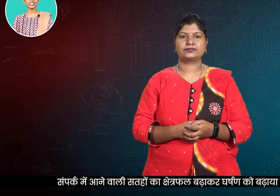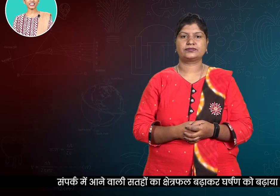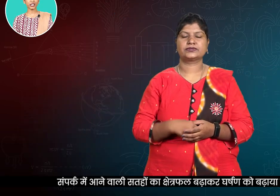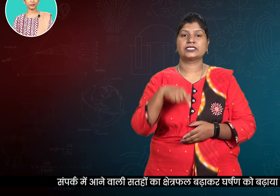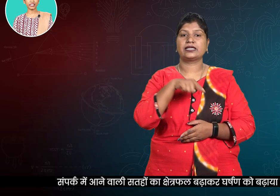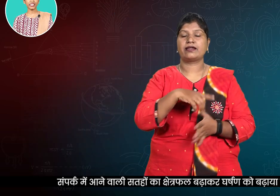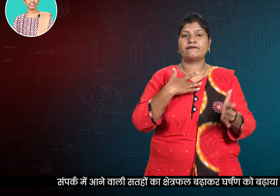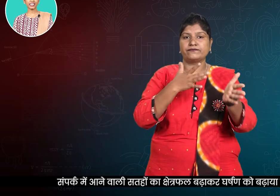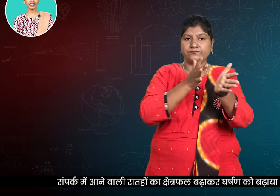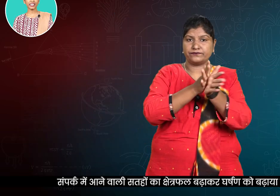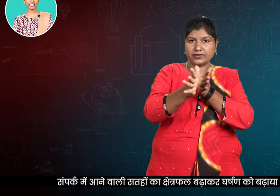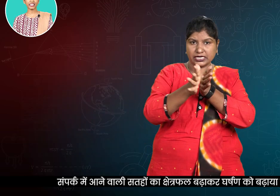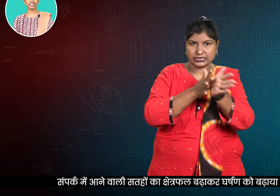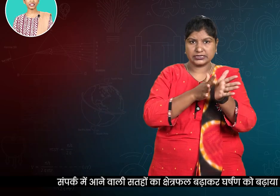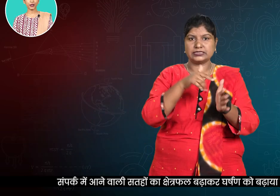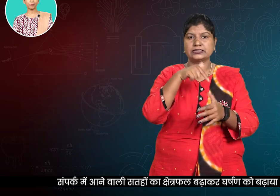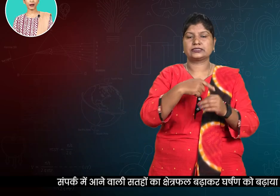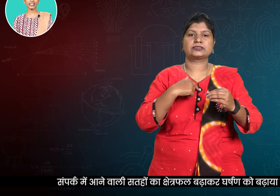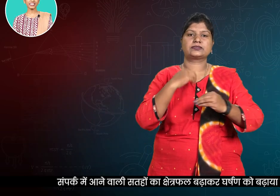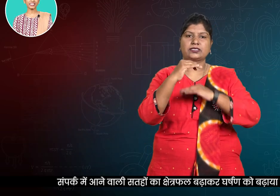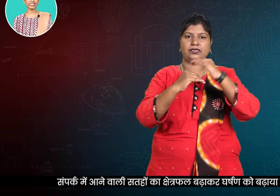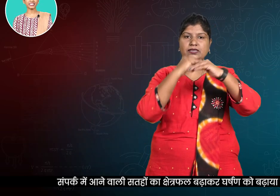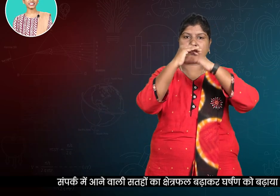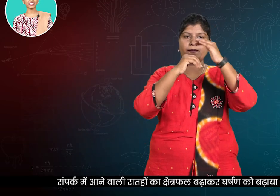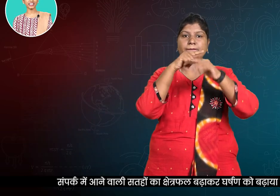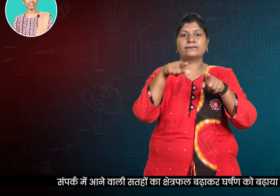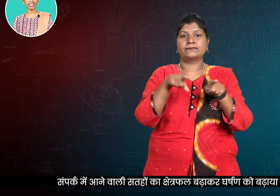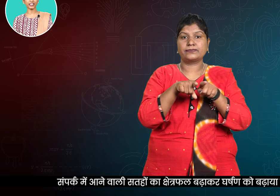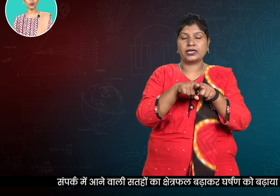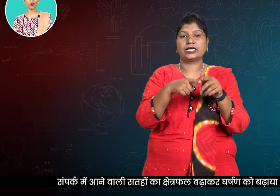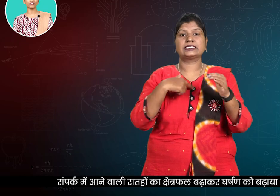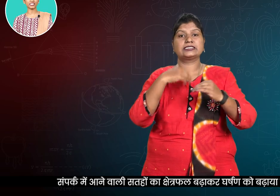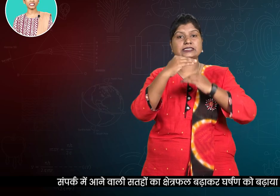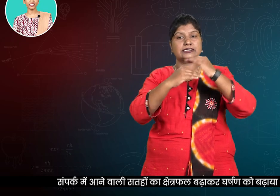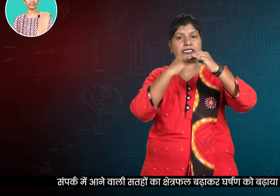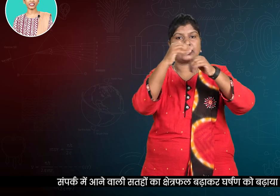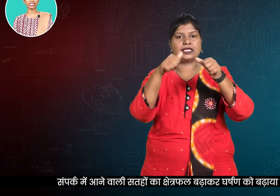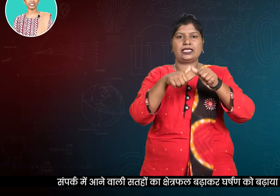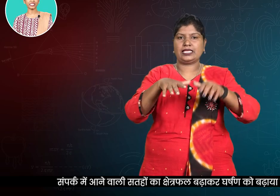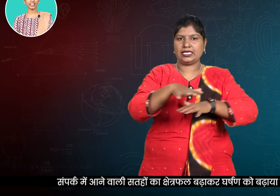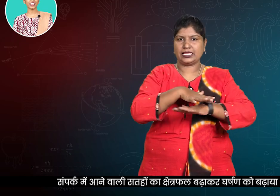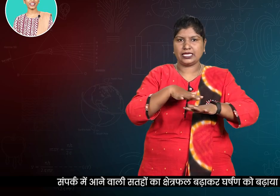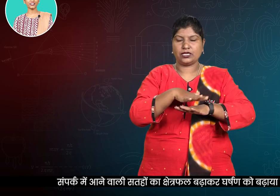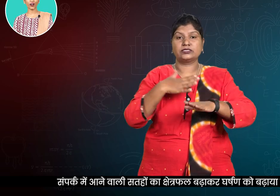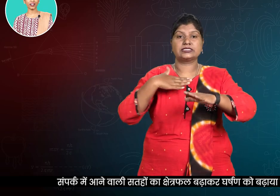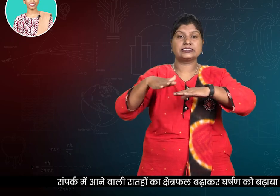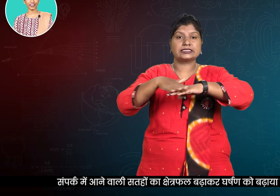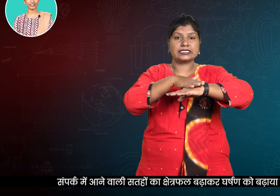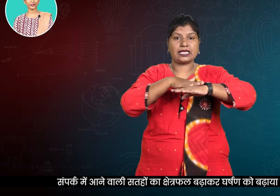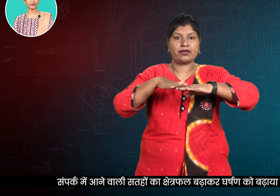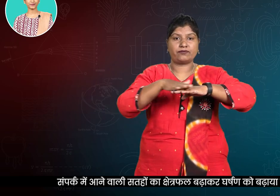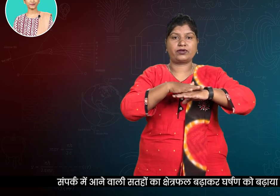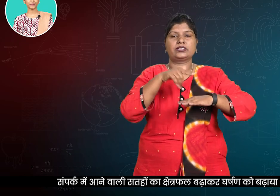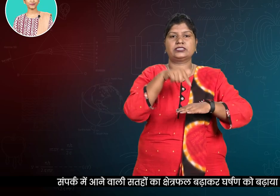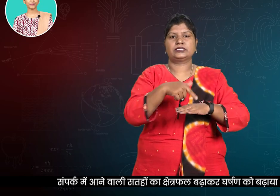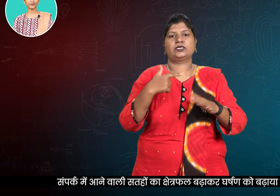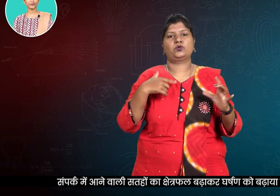संपर्क में आने वाली सतो का क्षेतर फल बढ़ा कर घर्शन को बढ़ाया जा सकता है